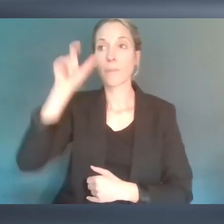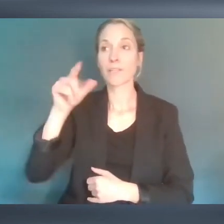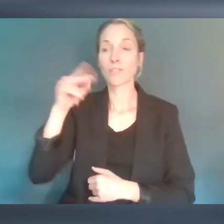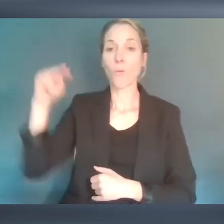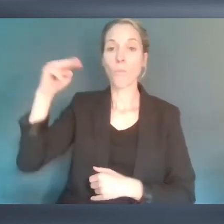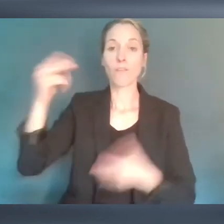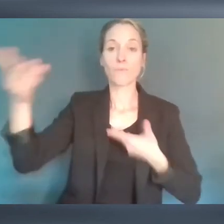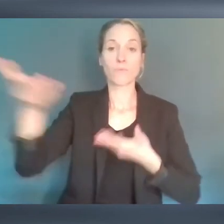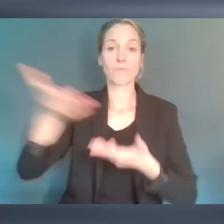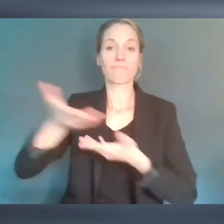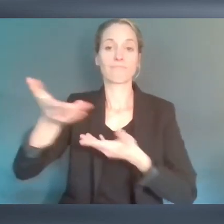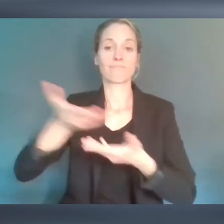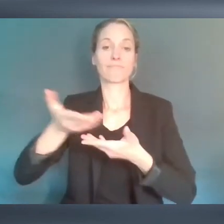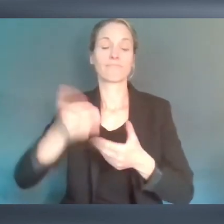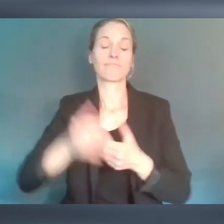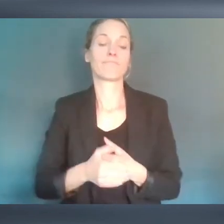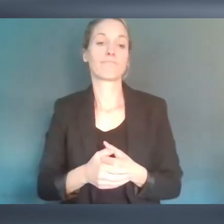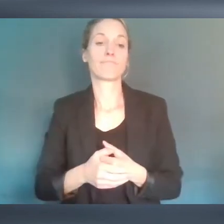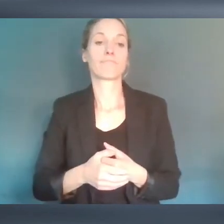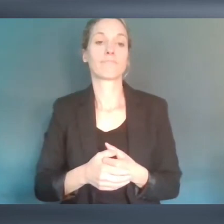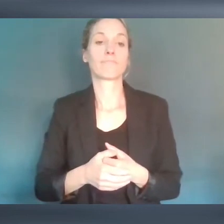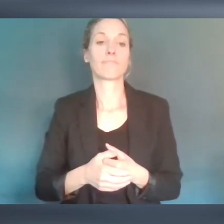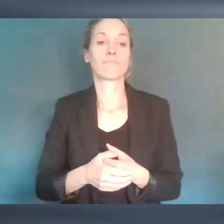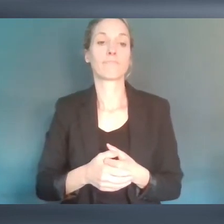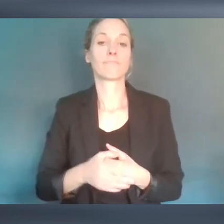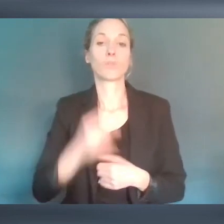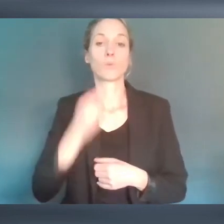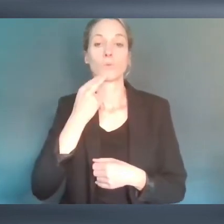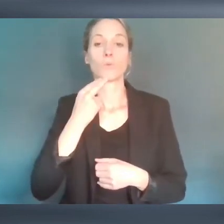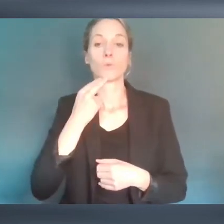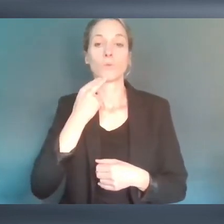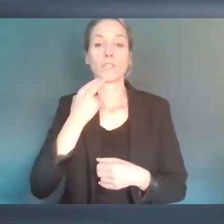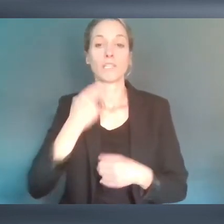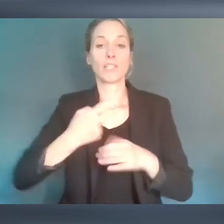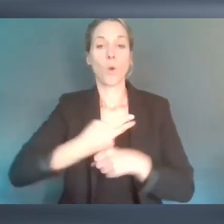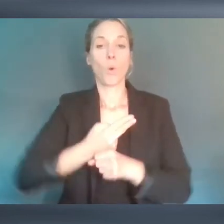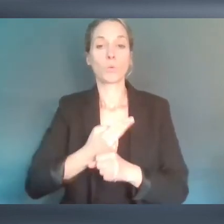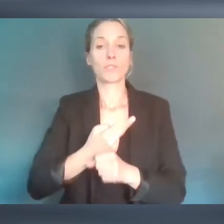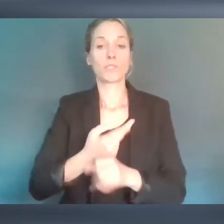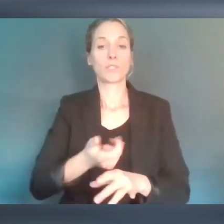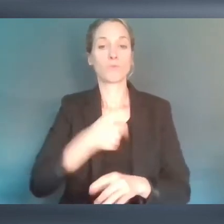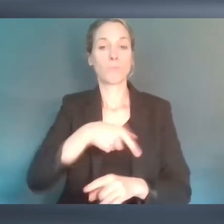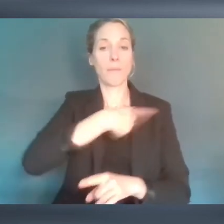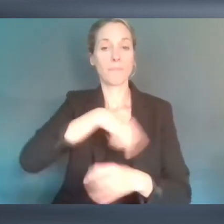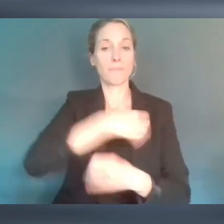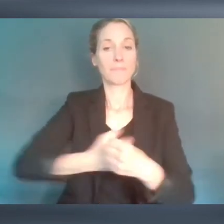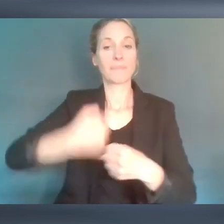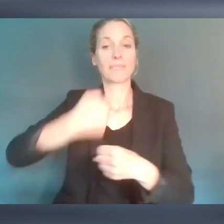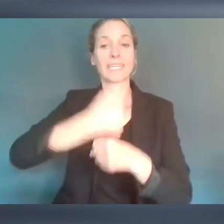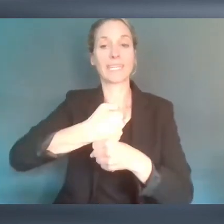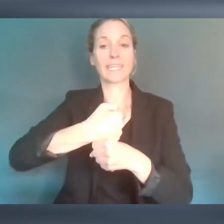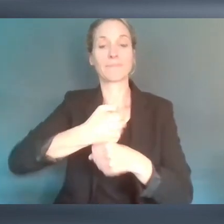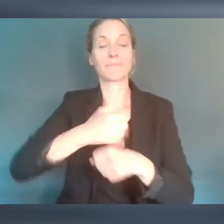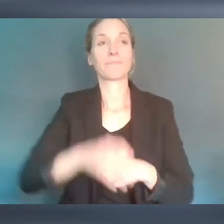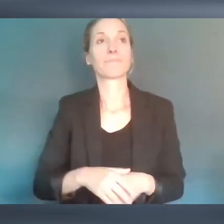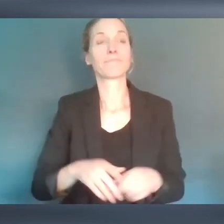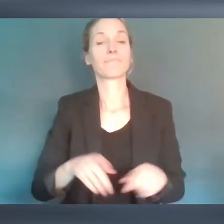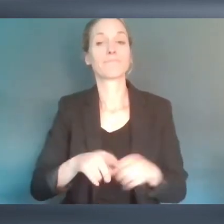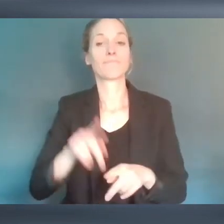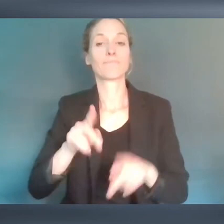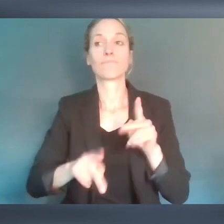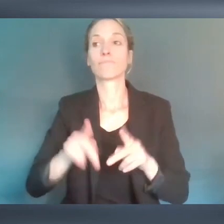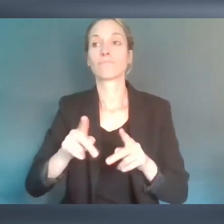d'utiliser les outils donnés. On en a créé plusieurs pour la formation décrite, mais aussi peut-être de mettre en place des